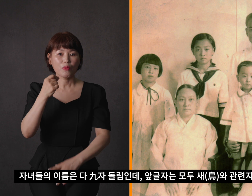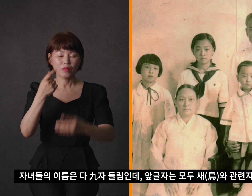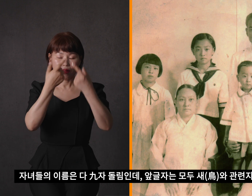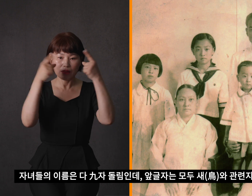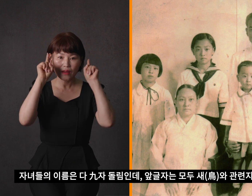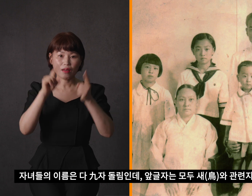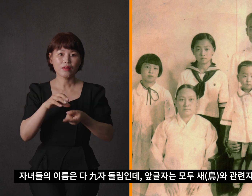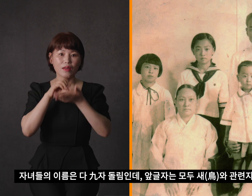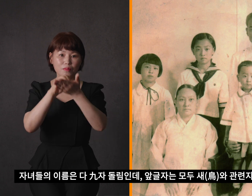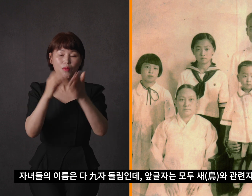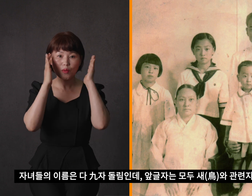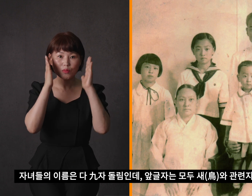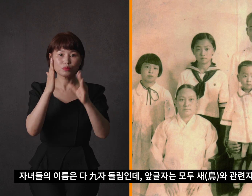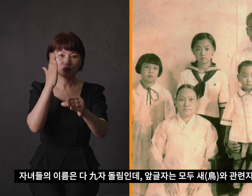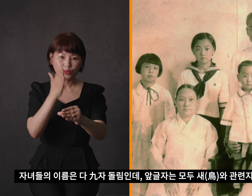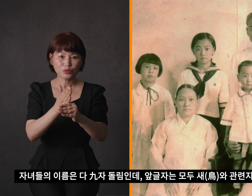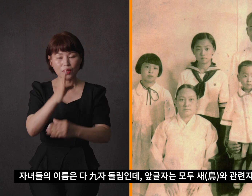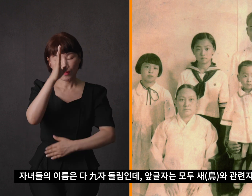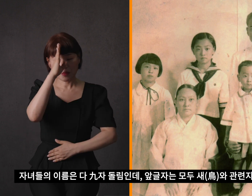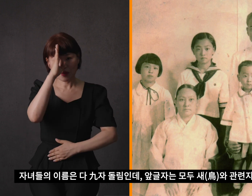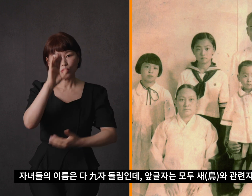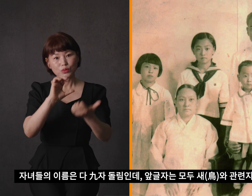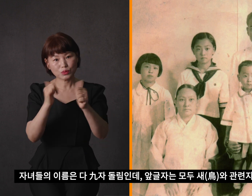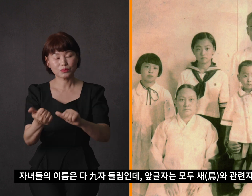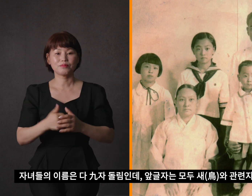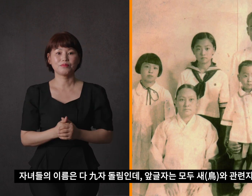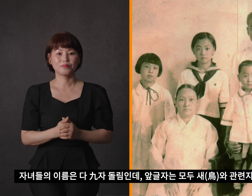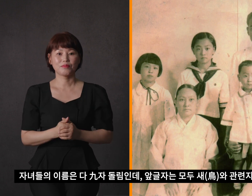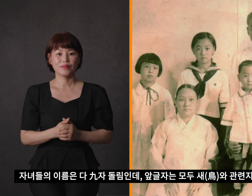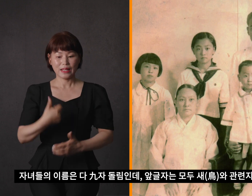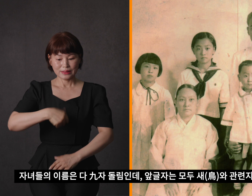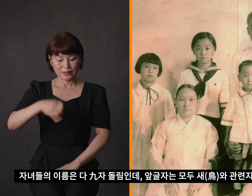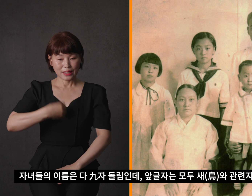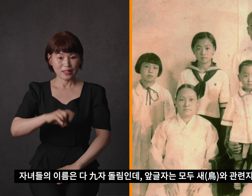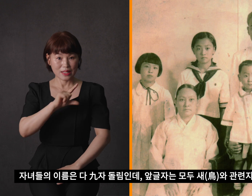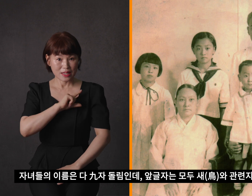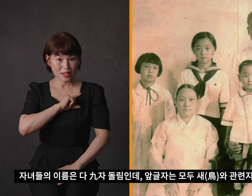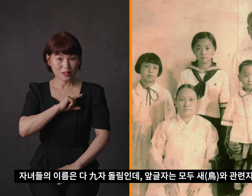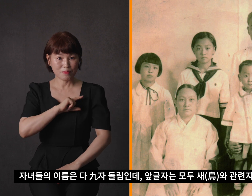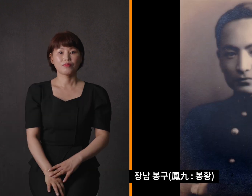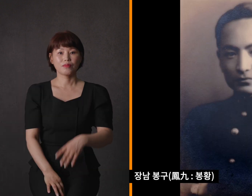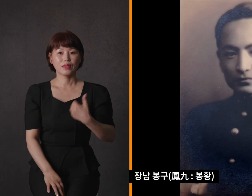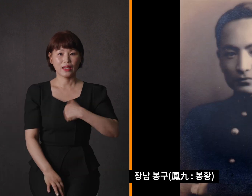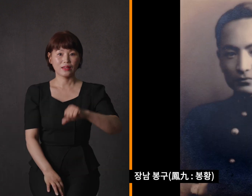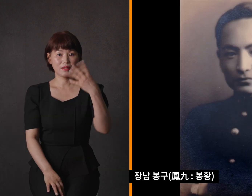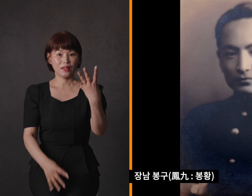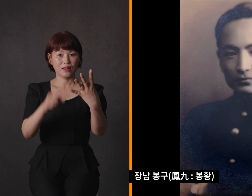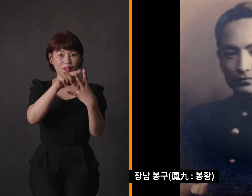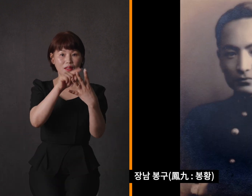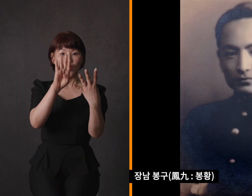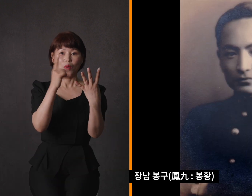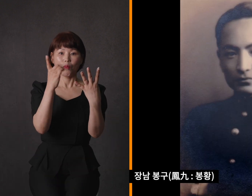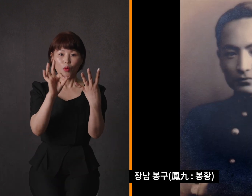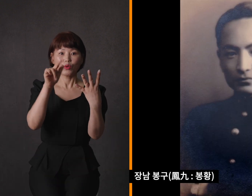자녀들의 이름은 다 구자 돌림인데 앞글자는 모두 새와 관련지어 장명했다고 합니다.